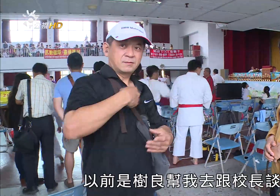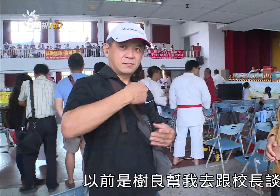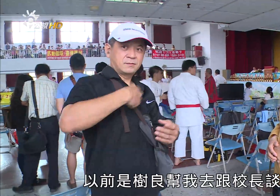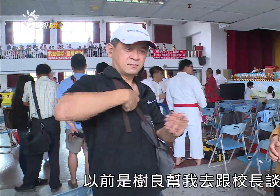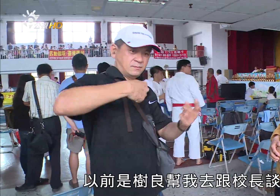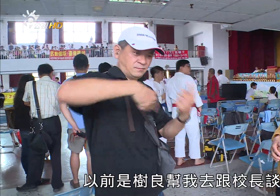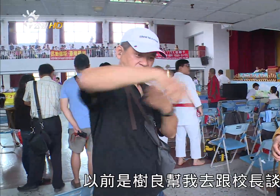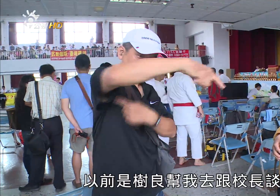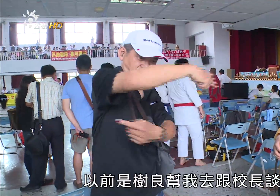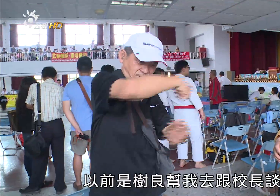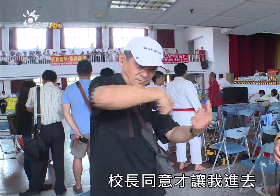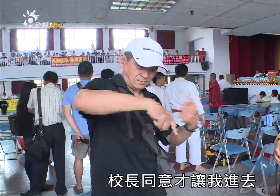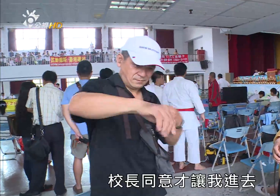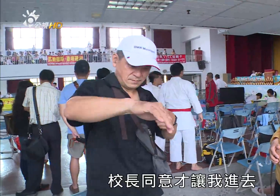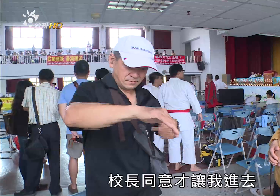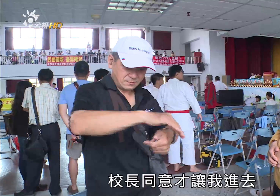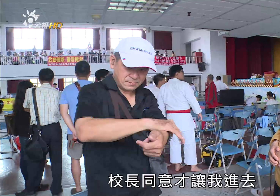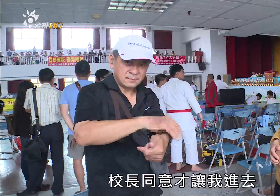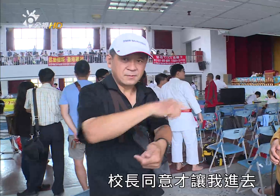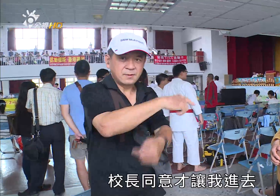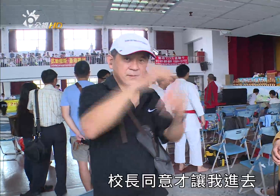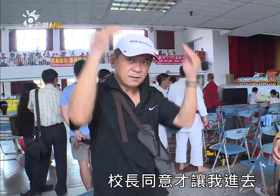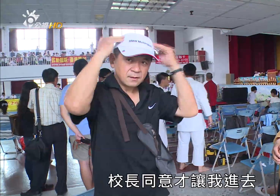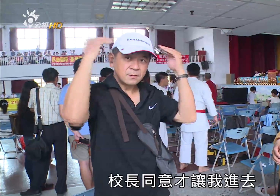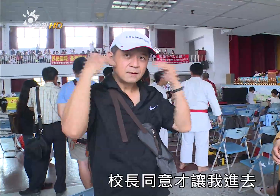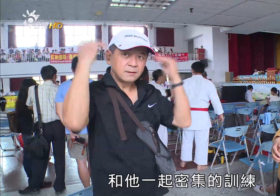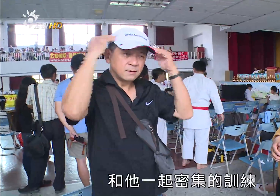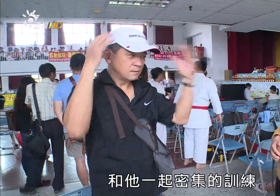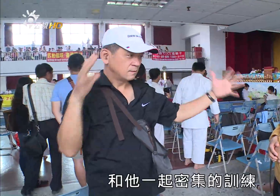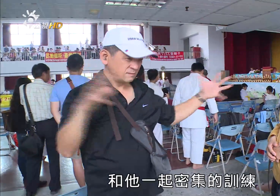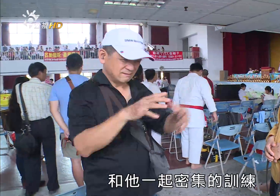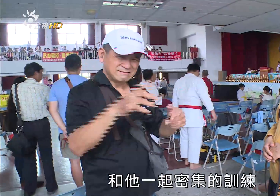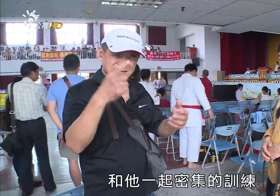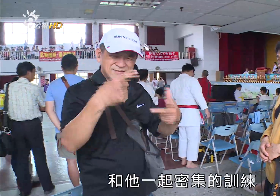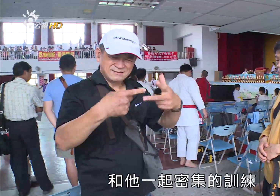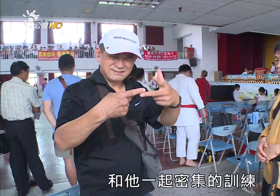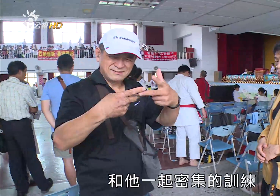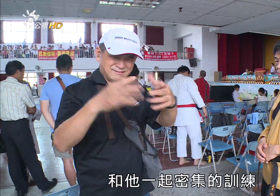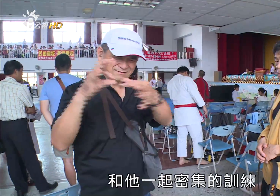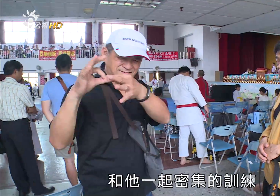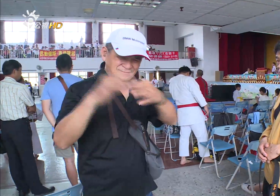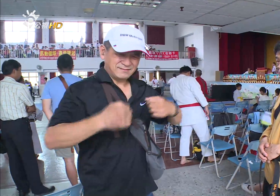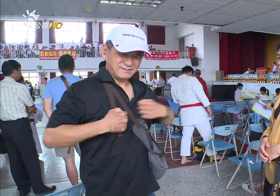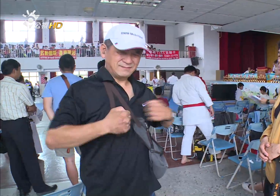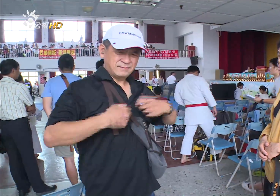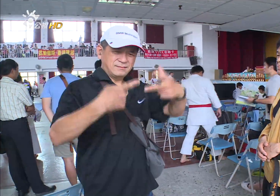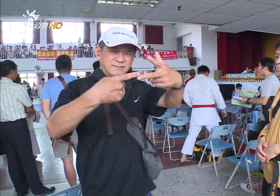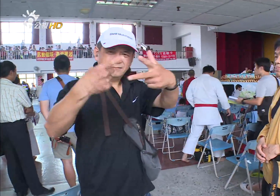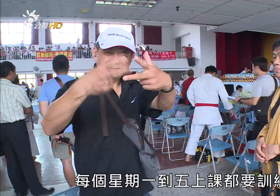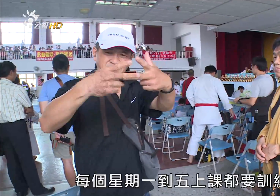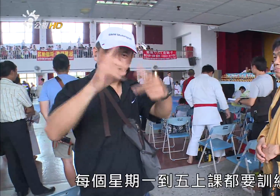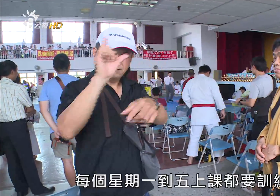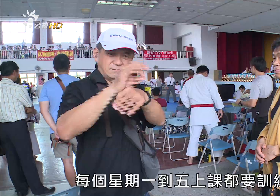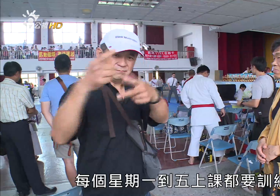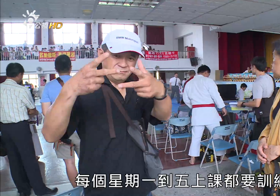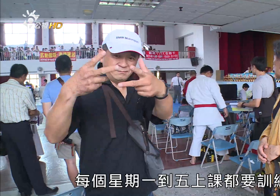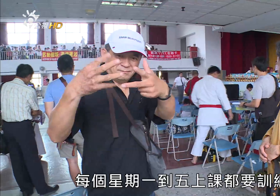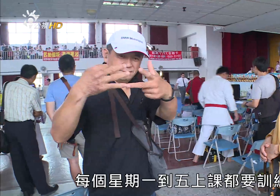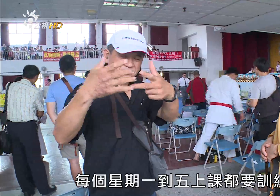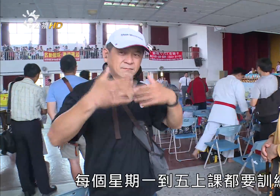跟校长谈，校长同意才让我进去，和他一起密集的训练。每个星期一到五